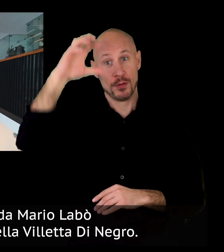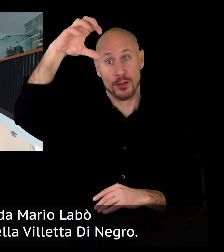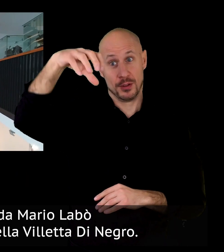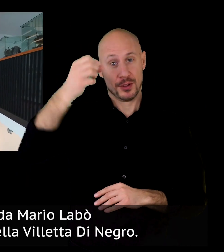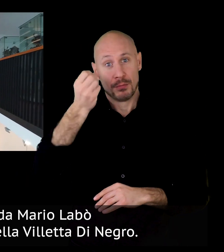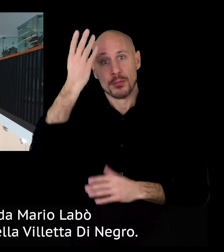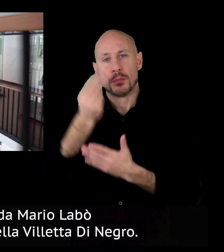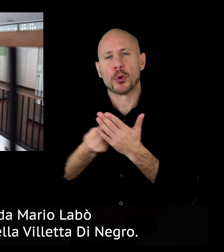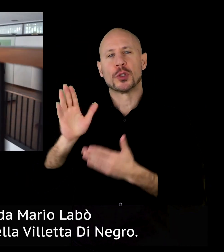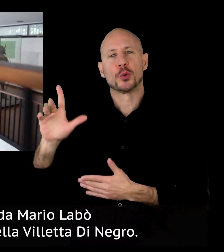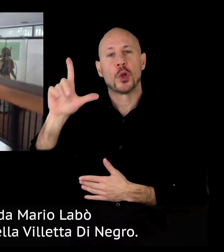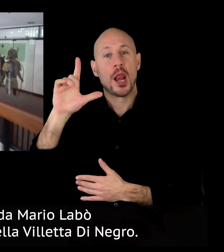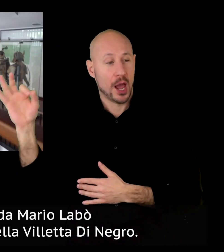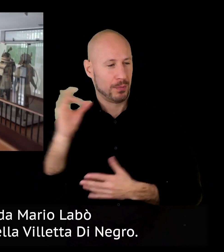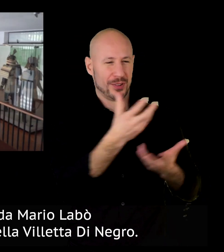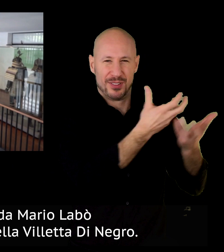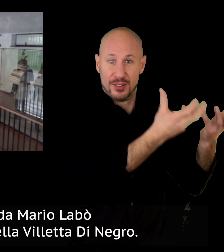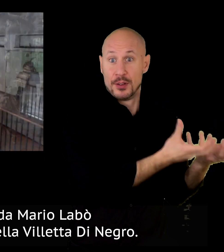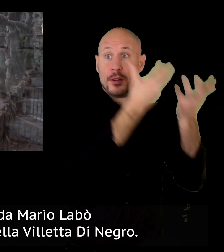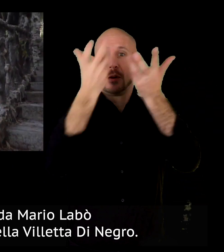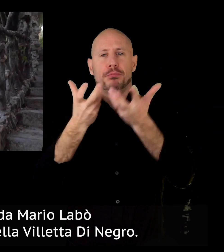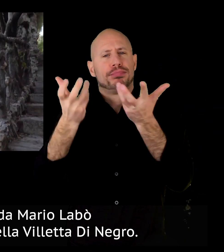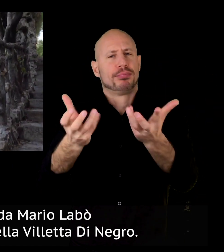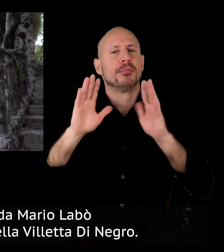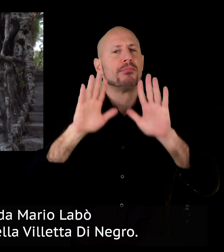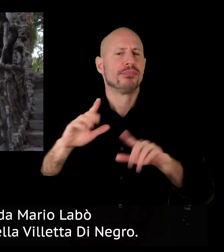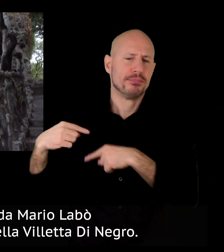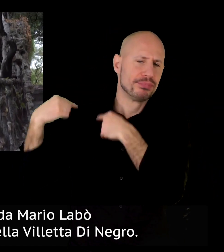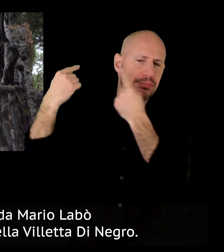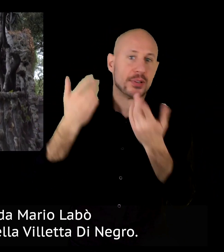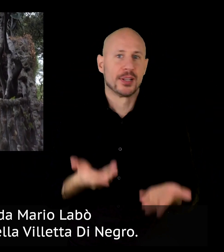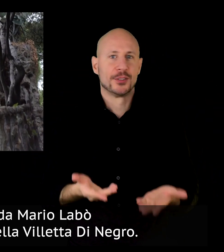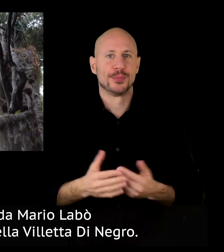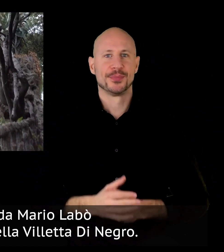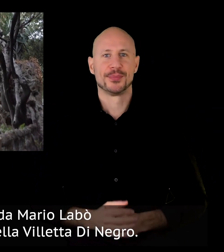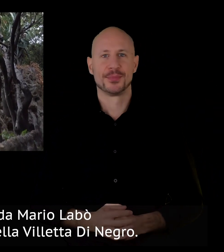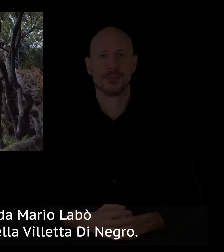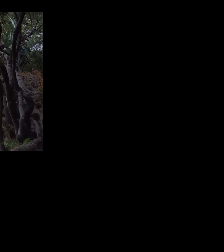attuale progettata da mario la botta è sita all'interno della villetta di